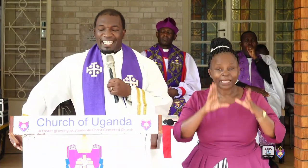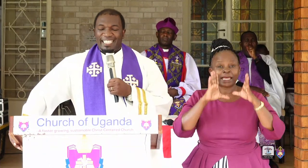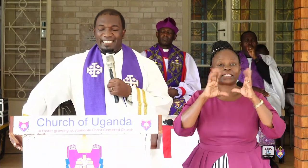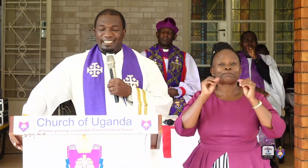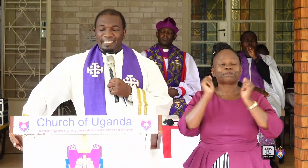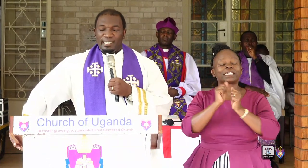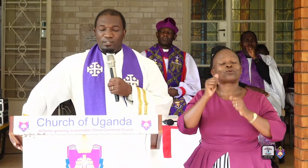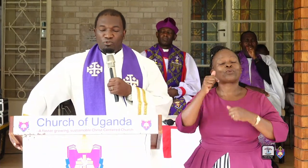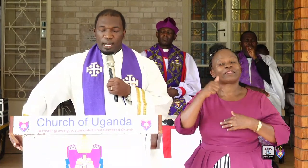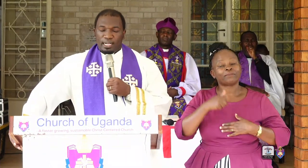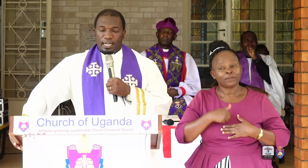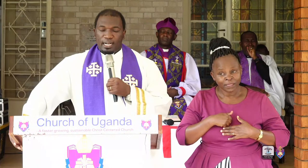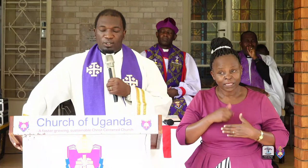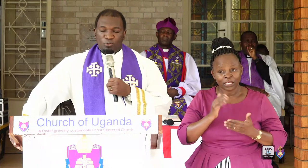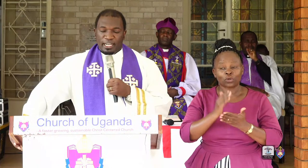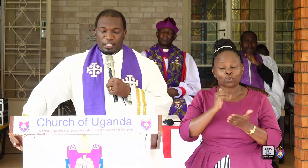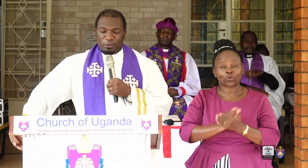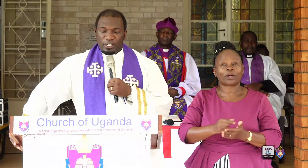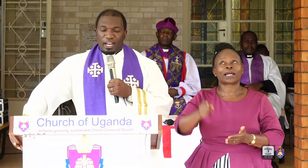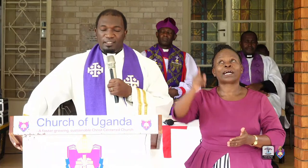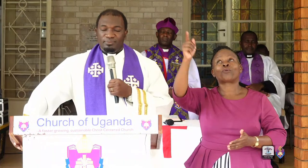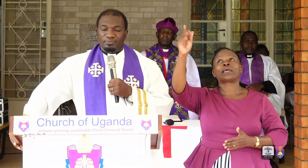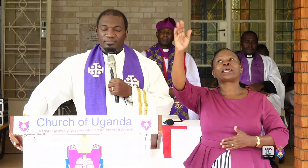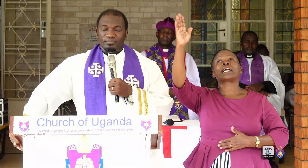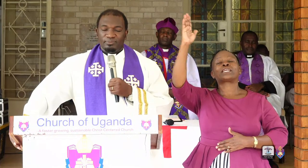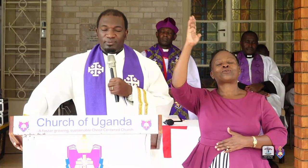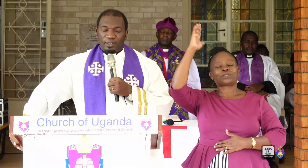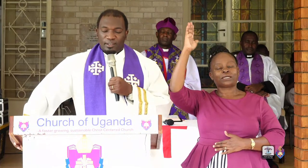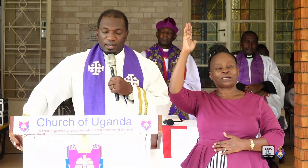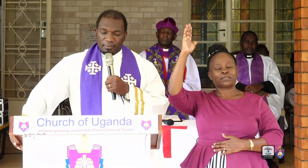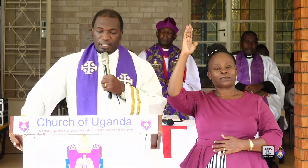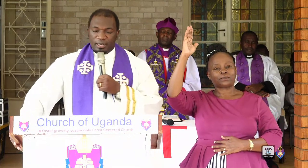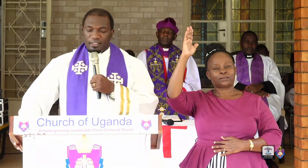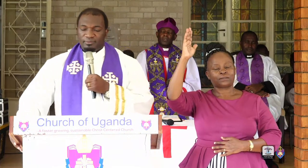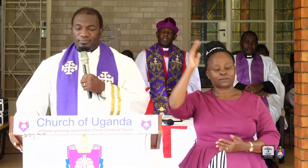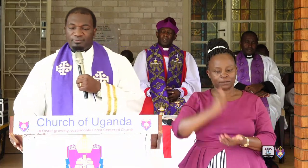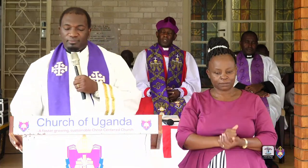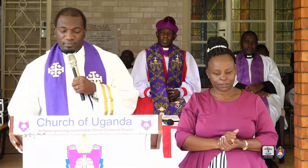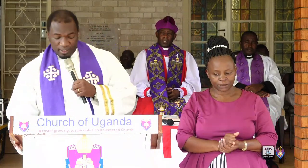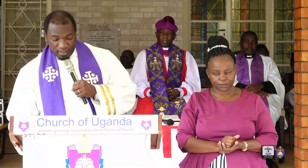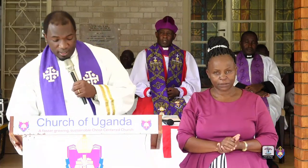nange kubanga gwe Katonda. Amina.